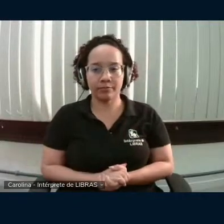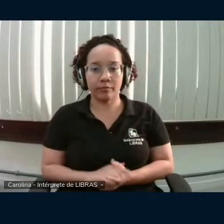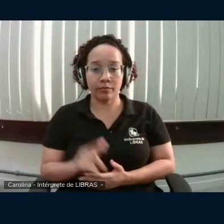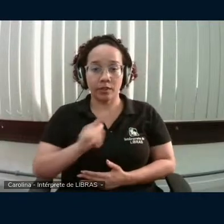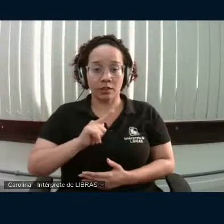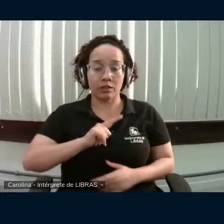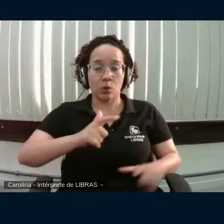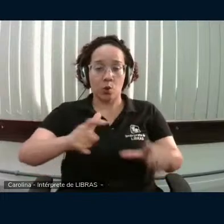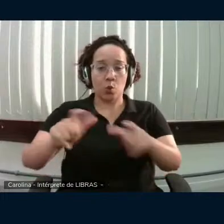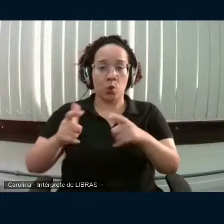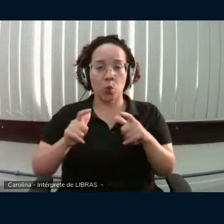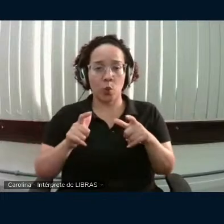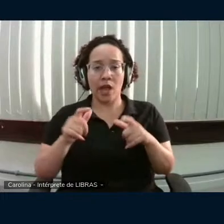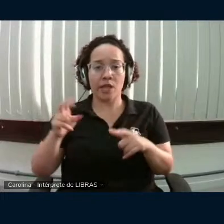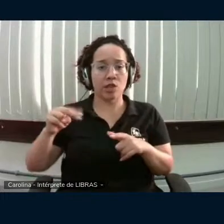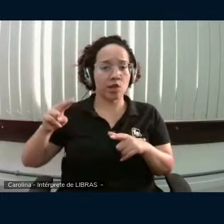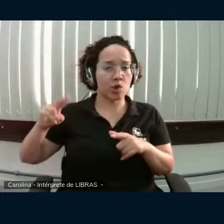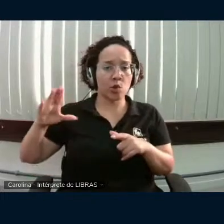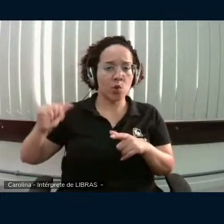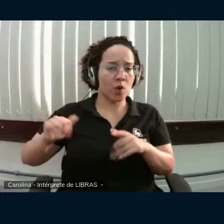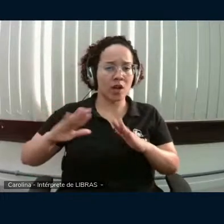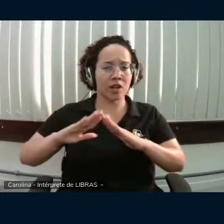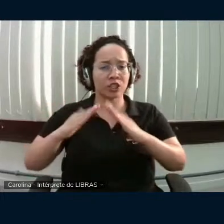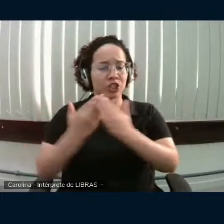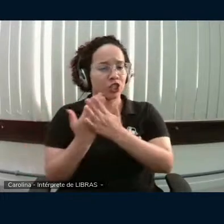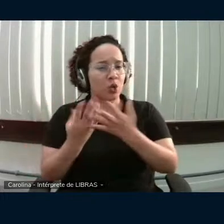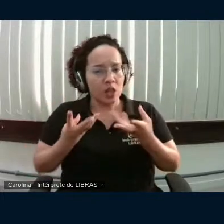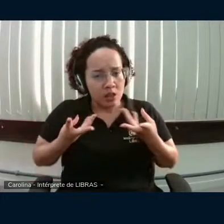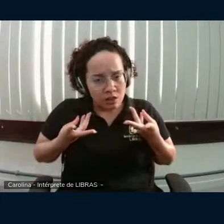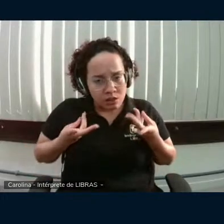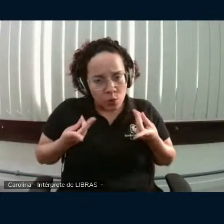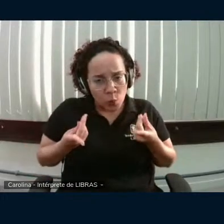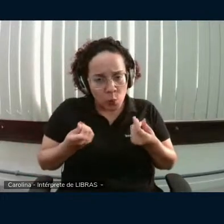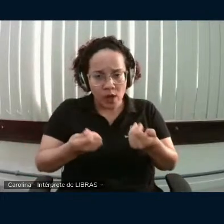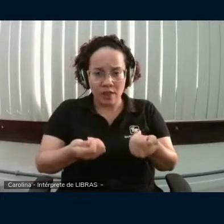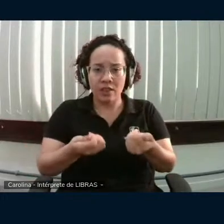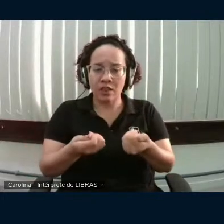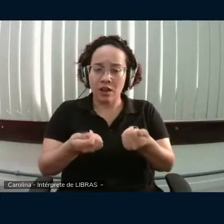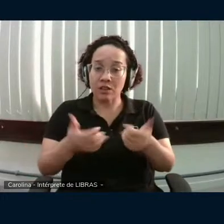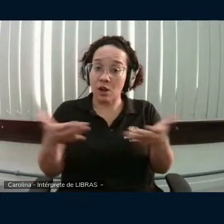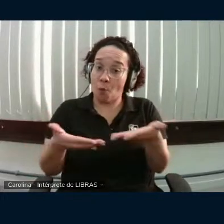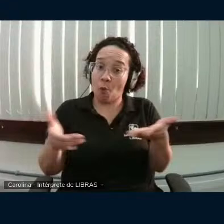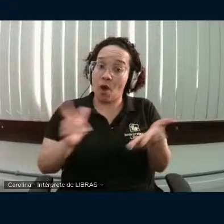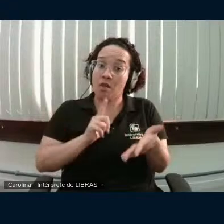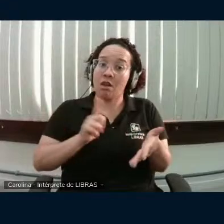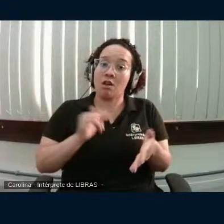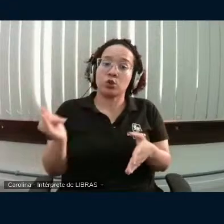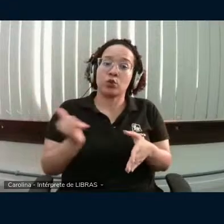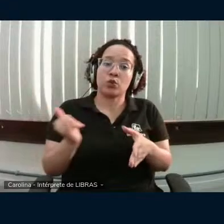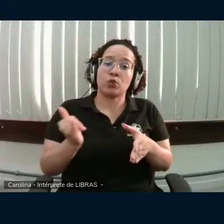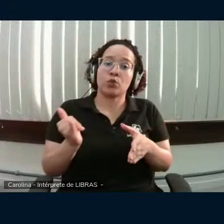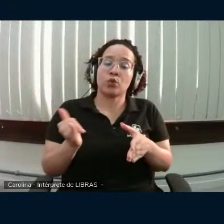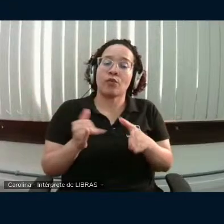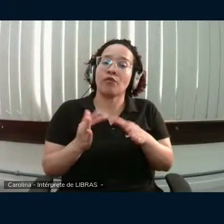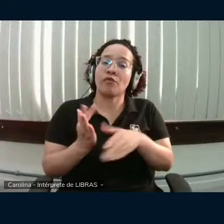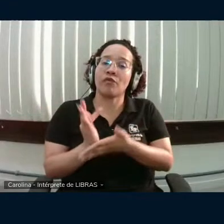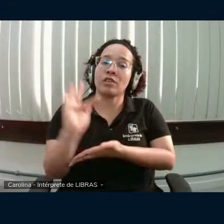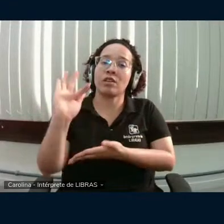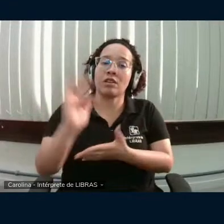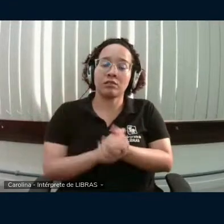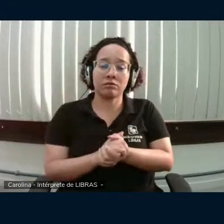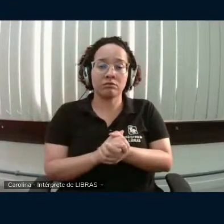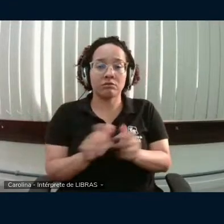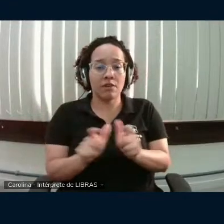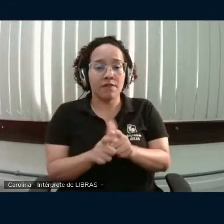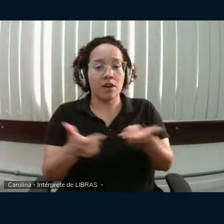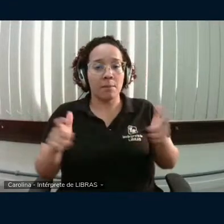nunca se imaginou que teria uma escola com essa qualidade. E a contradição disso tudo é que vai expandindo e ao mesmo tempo vai